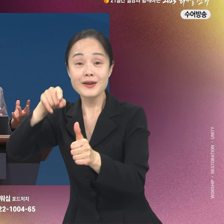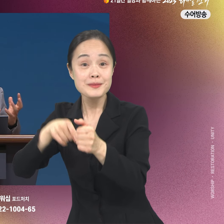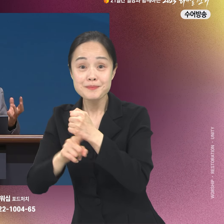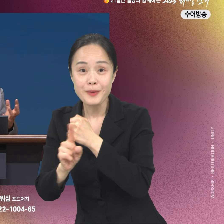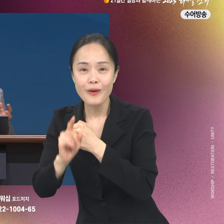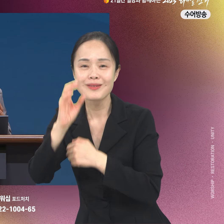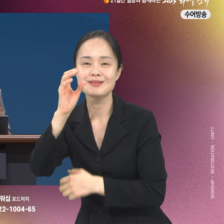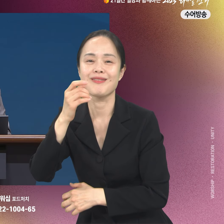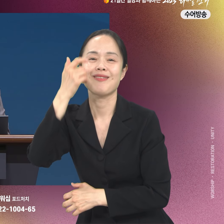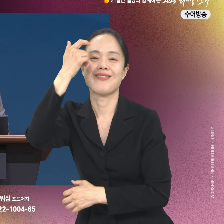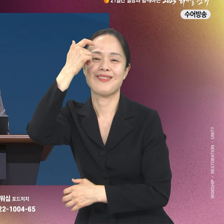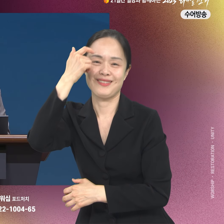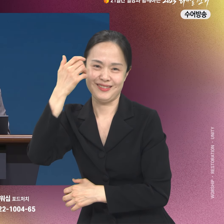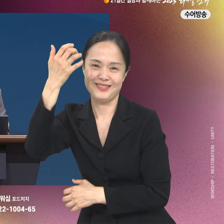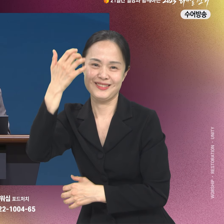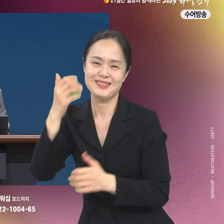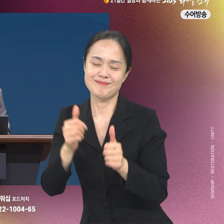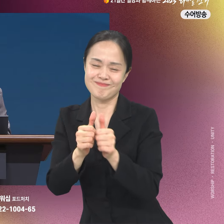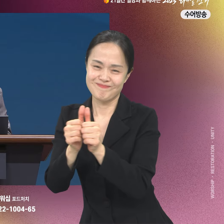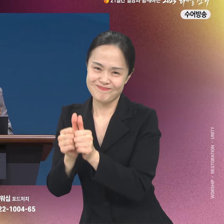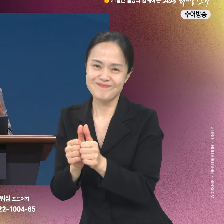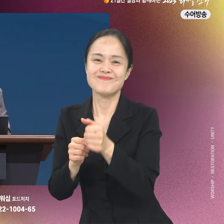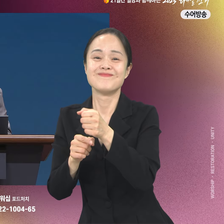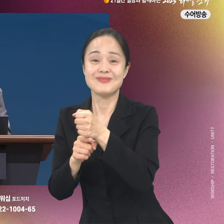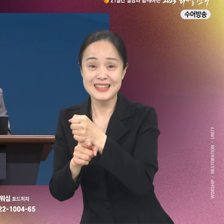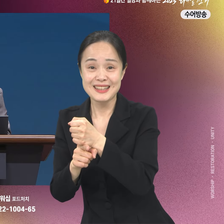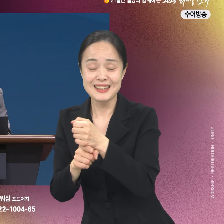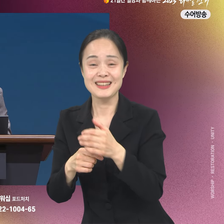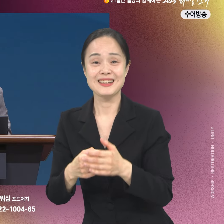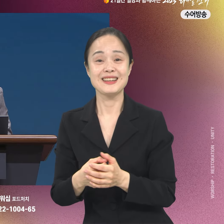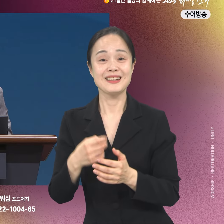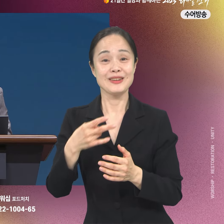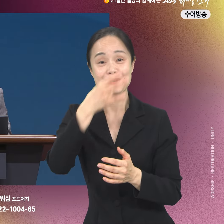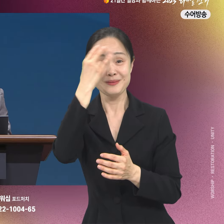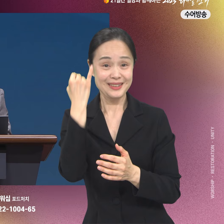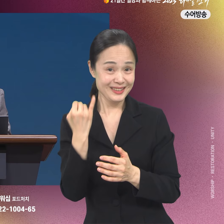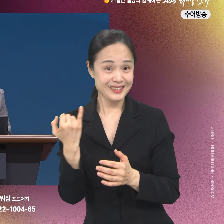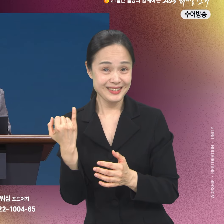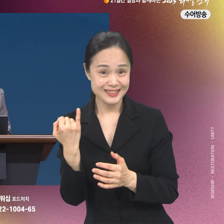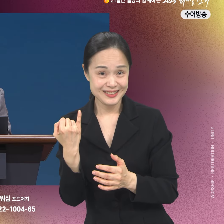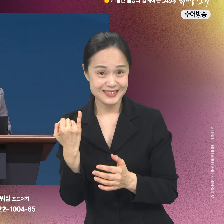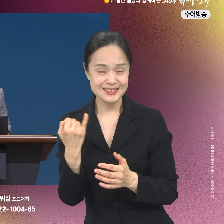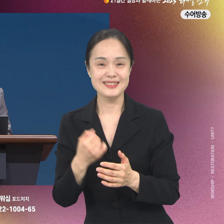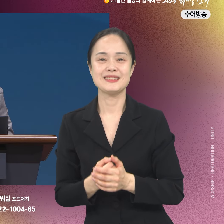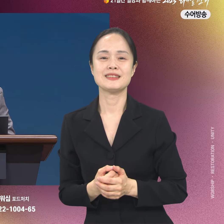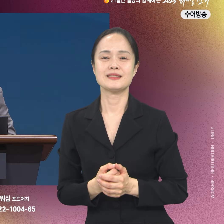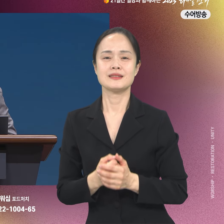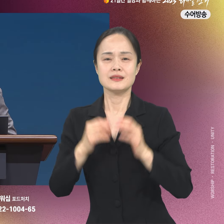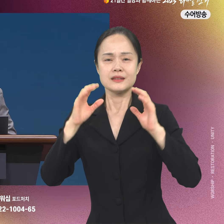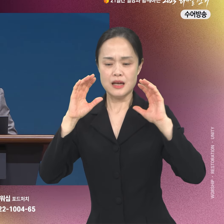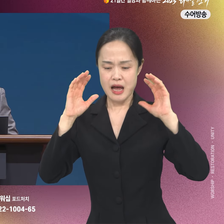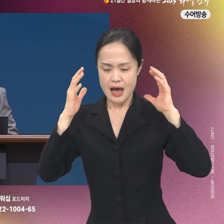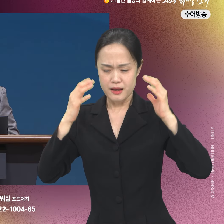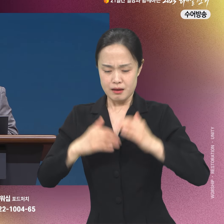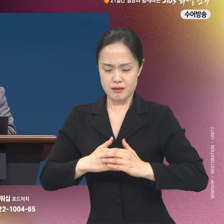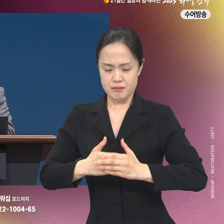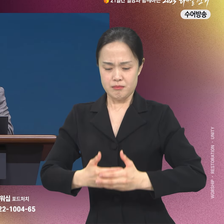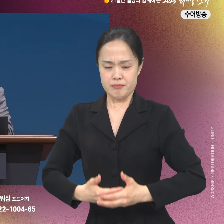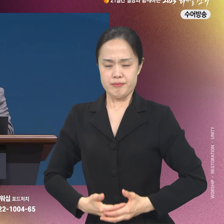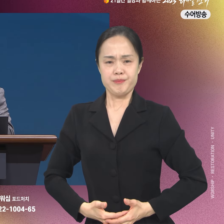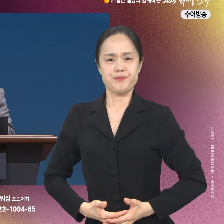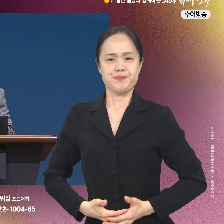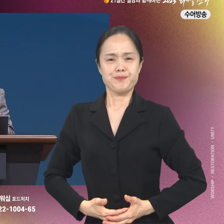마리아가 베들레헴에서 이제 그 마곡간으로 가면 마곡간 주인이 이게 불티를 막 날리고 계세요.